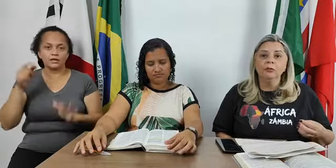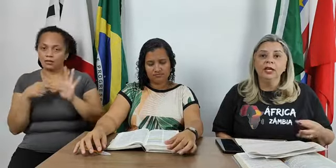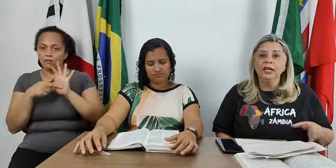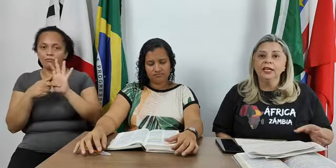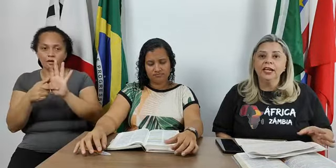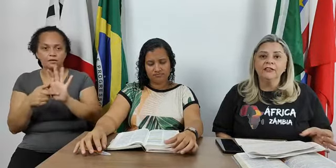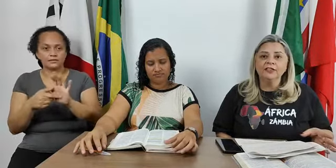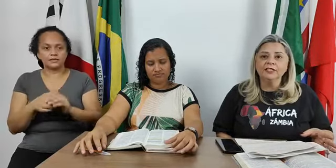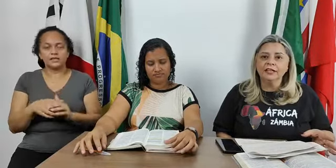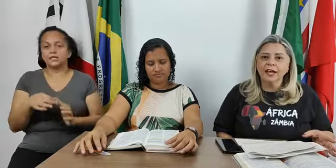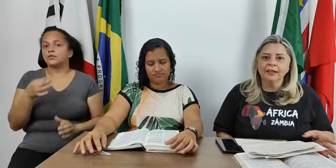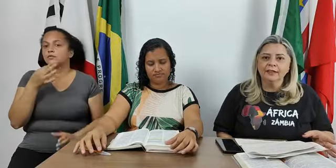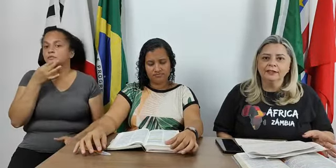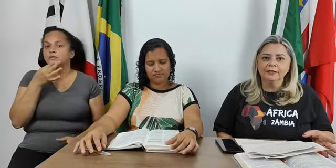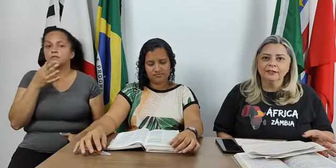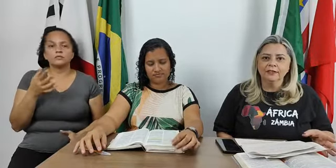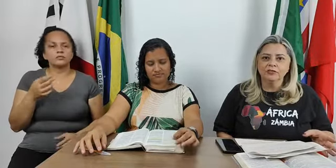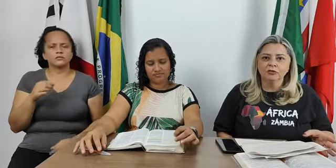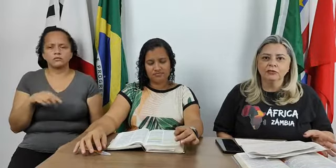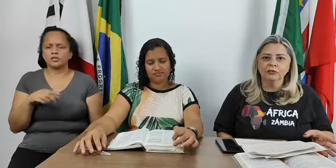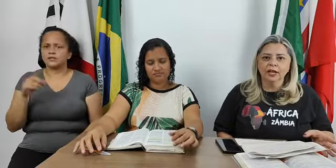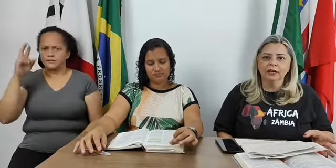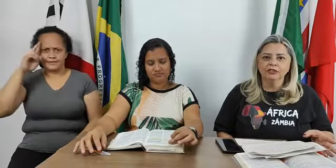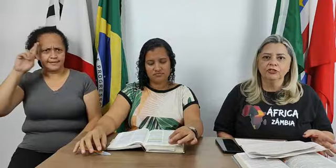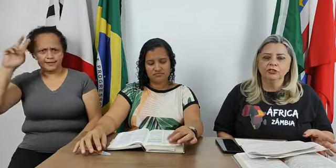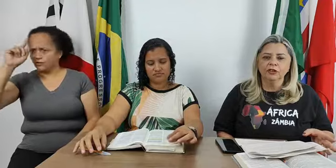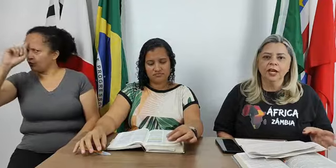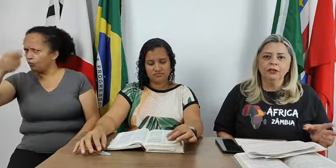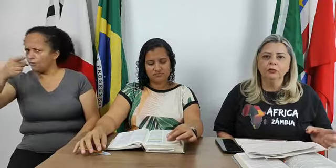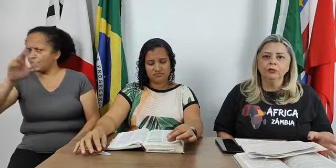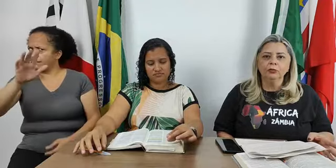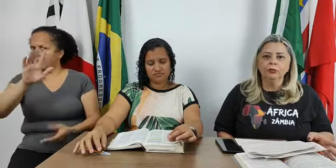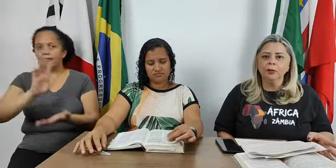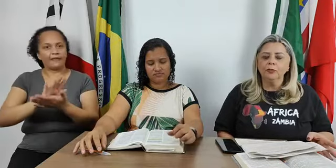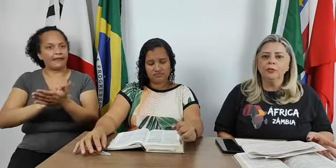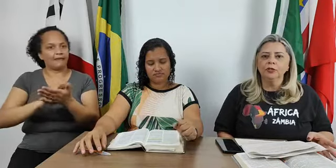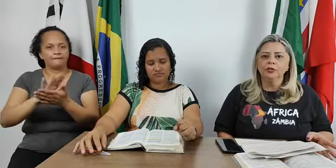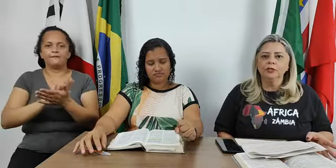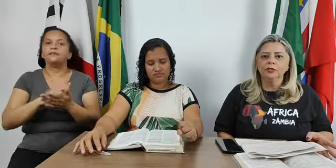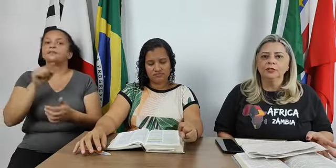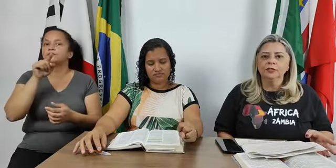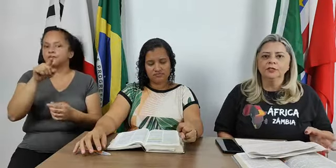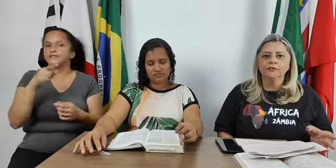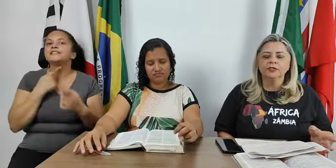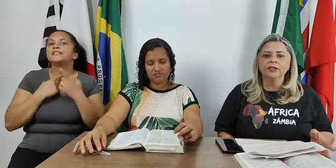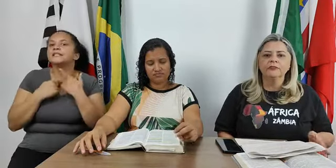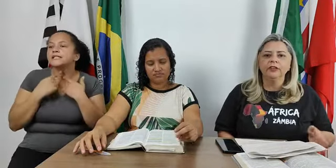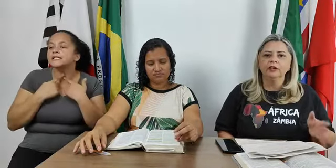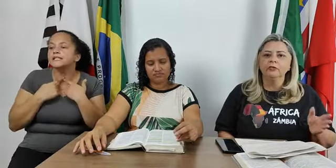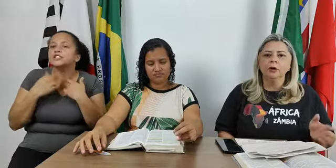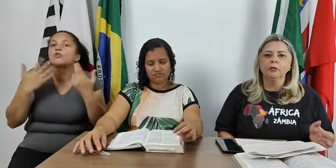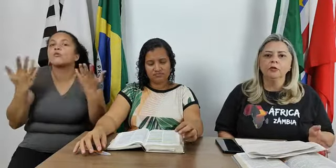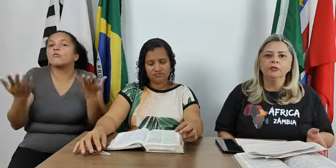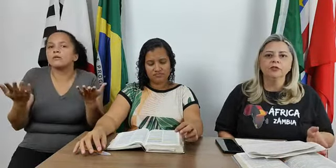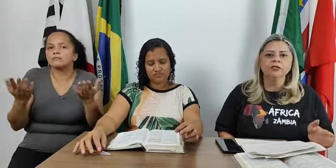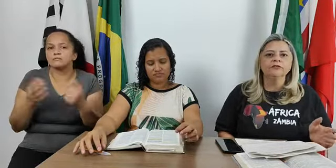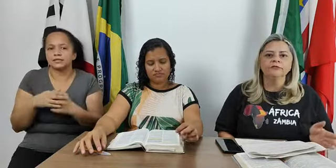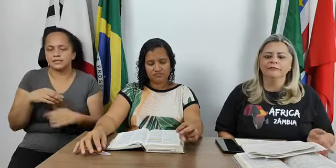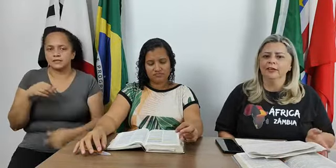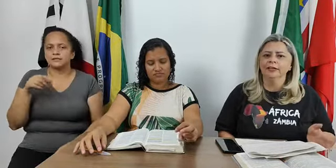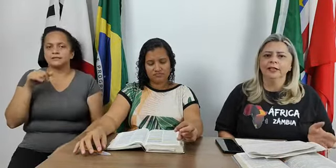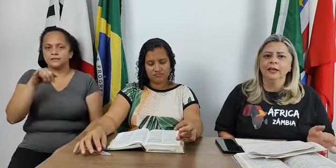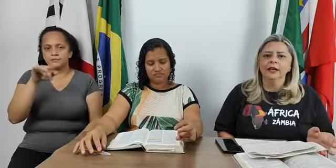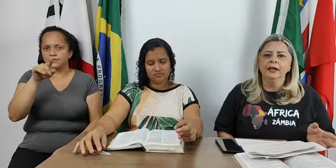Ele não obriga ninguém a fazer nada sem a sua vontade. É tudo por amor. Se você vir com amor,